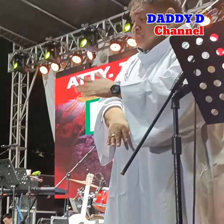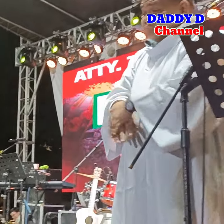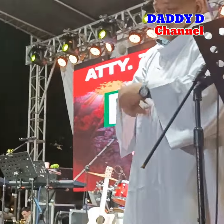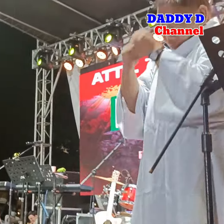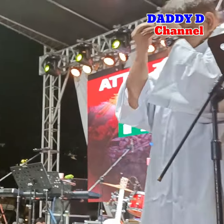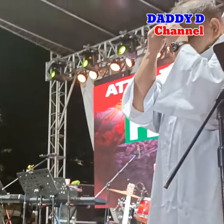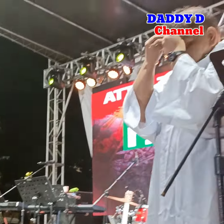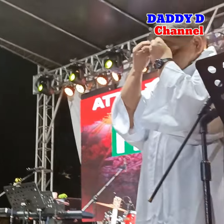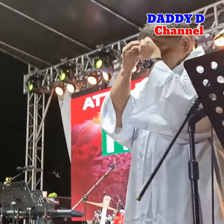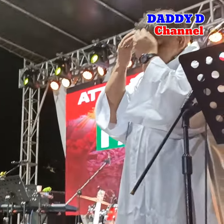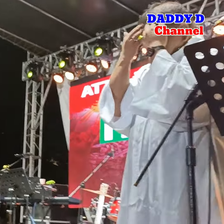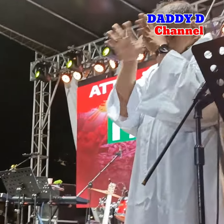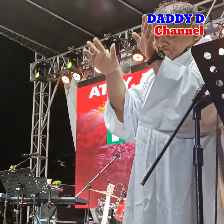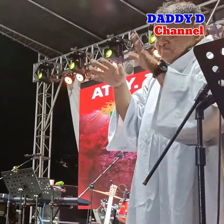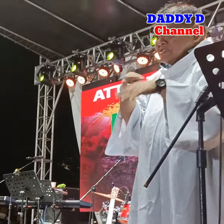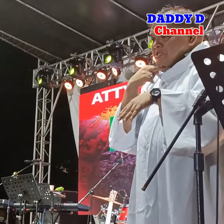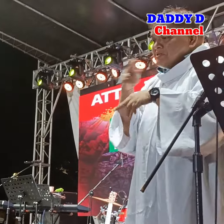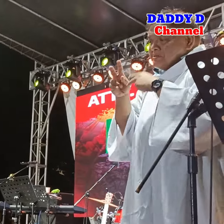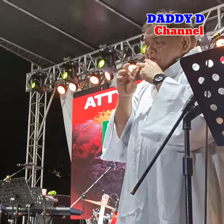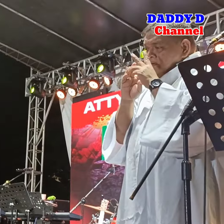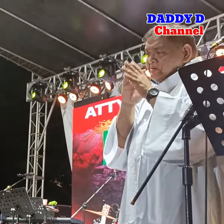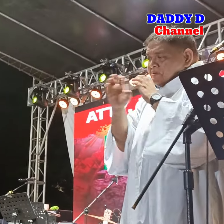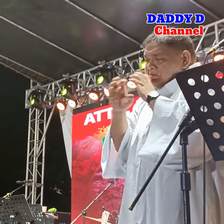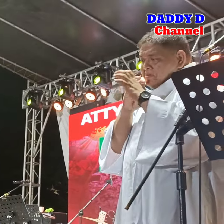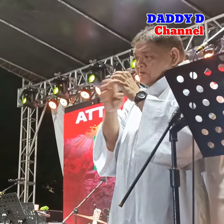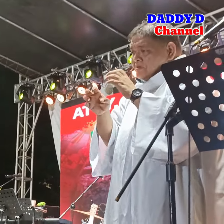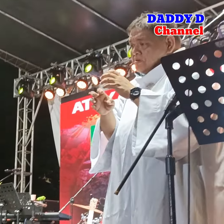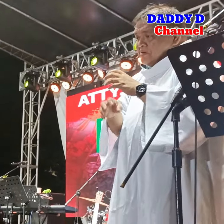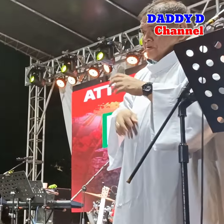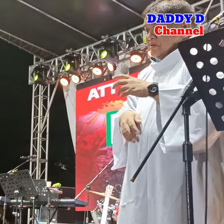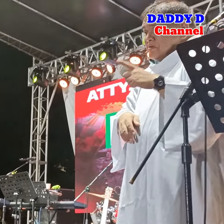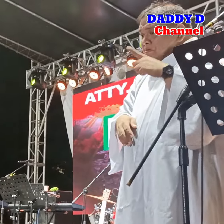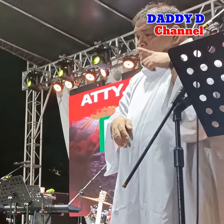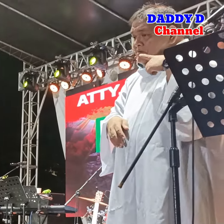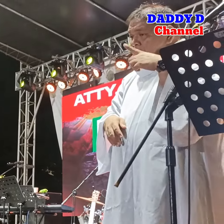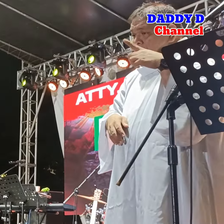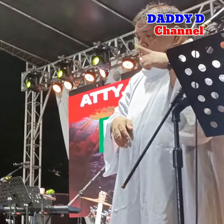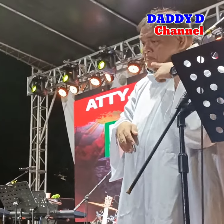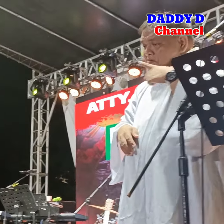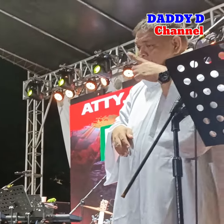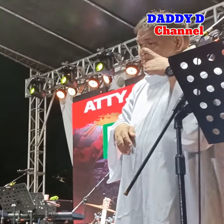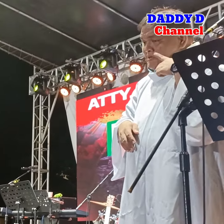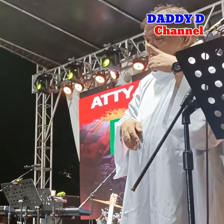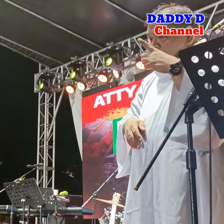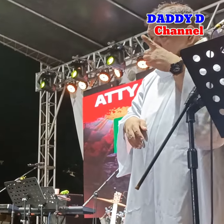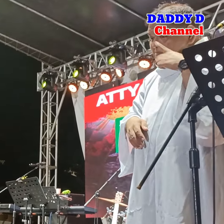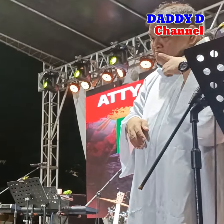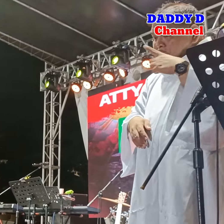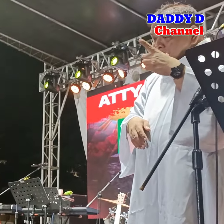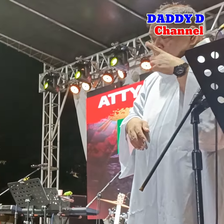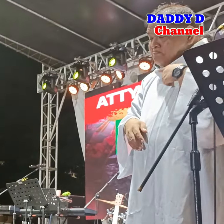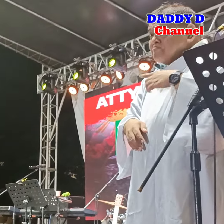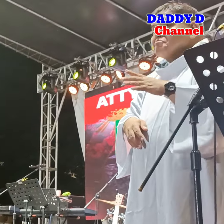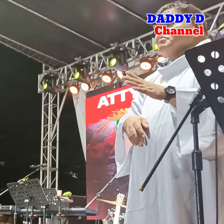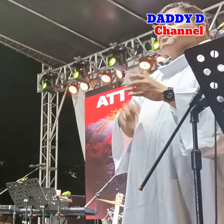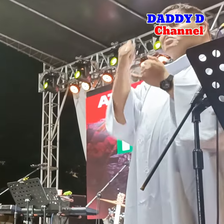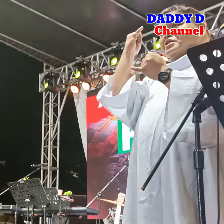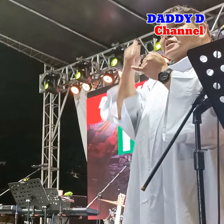Wala nang ang alam, hindi pa tayo kinakausap. Uy, may ganun, oo. So